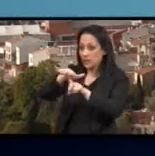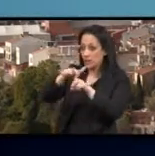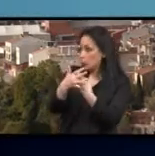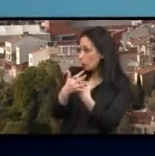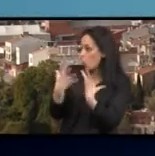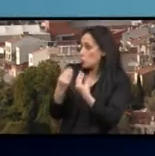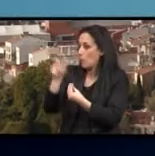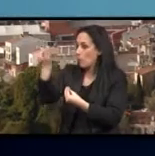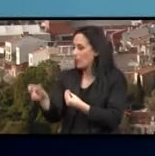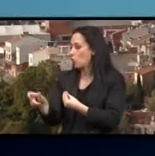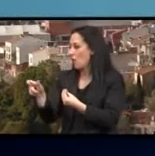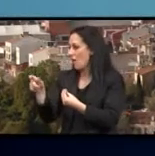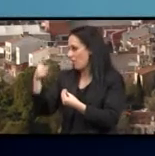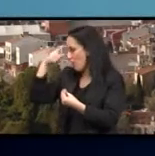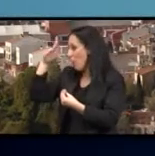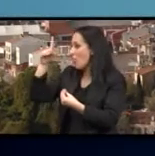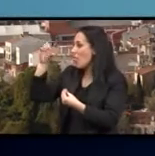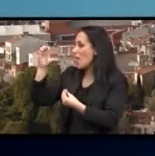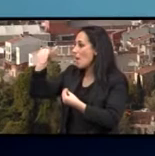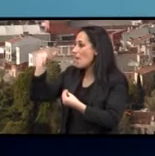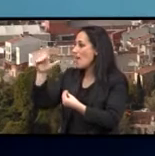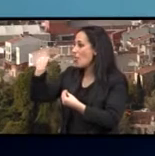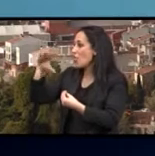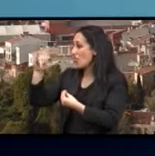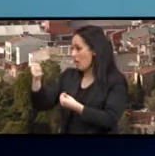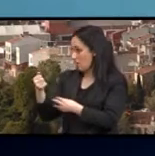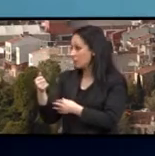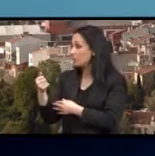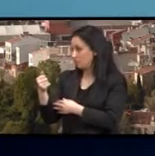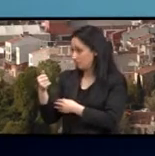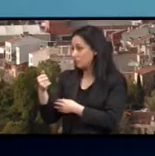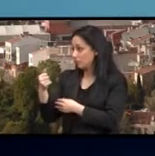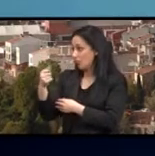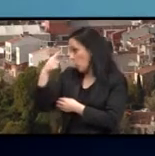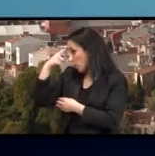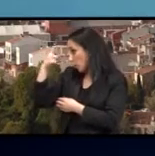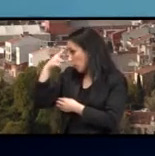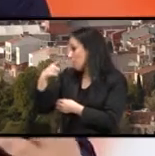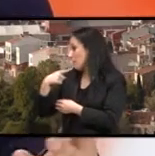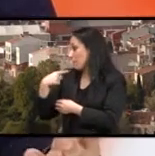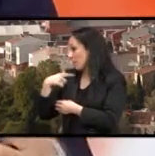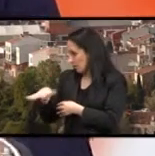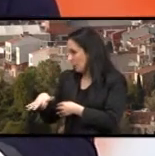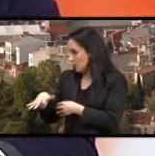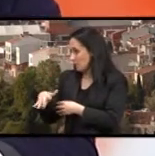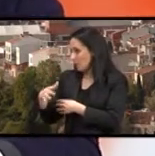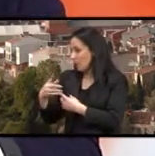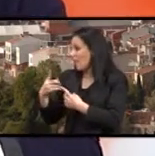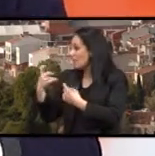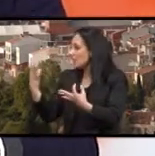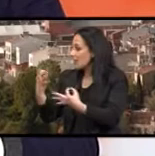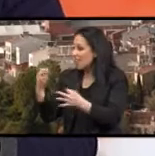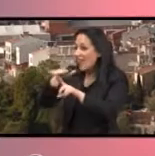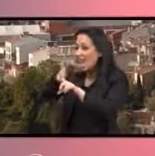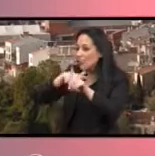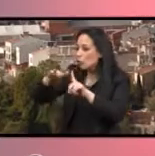és el mateix procés que faríem una persona sense discapacitat, no? Que és adaptar el seu entorn perquè la persona estigui bé. Clar, adaptar-se i